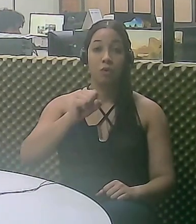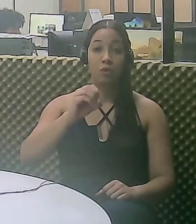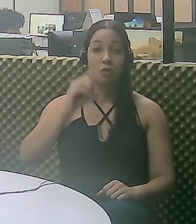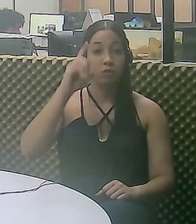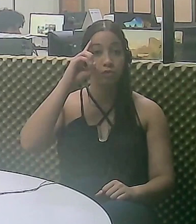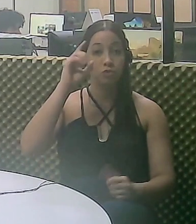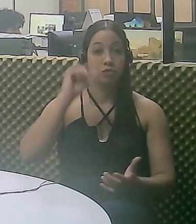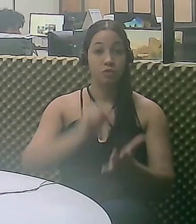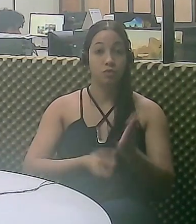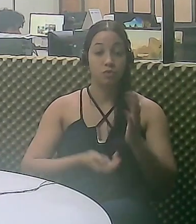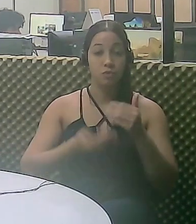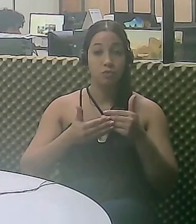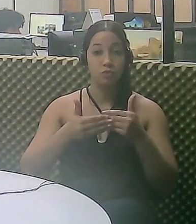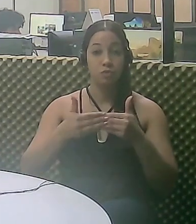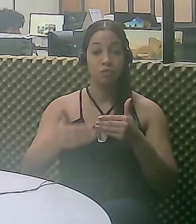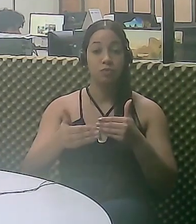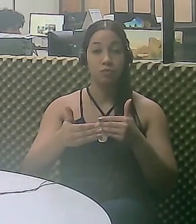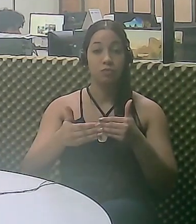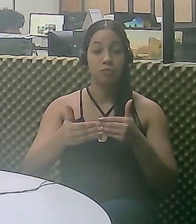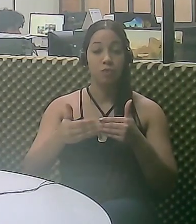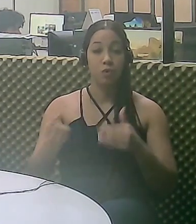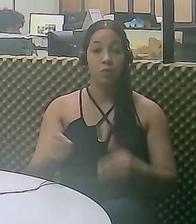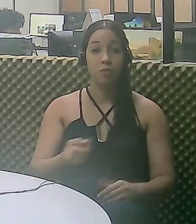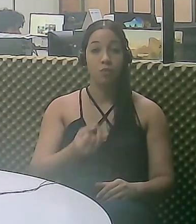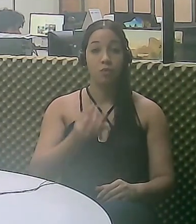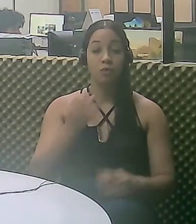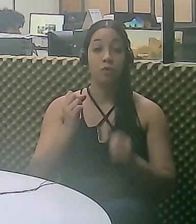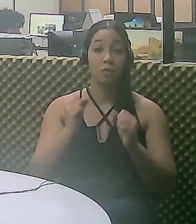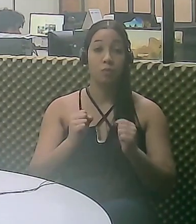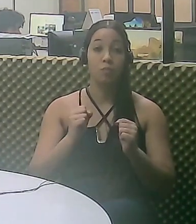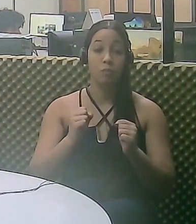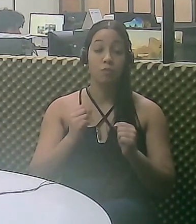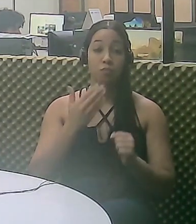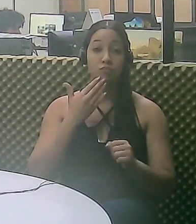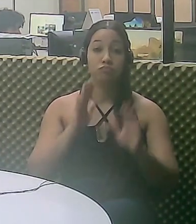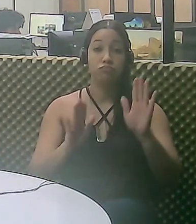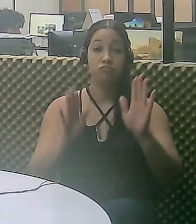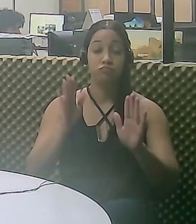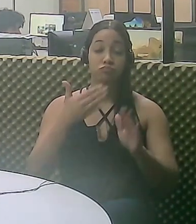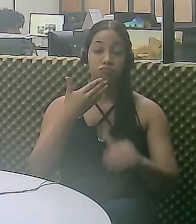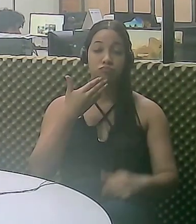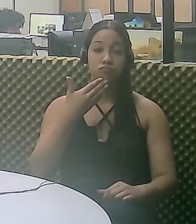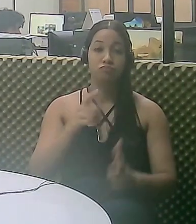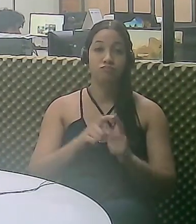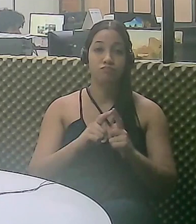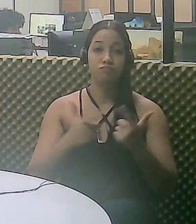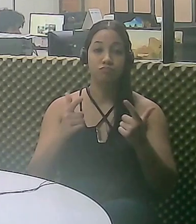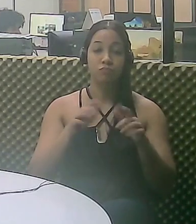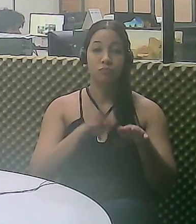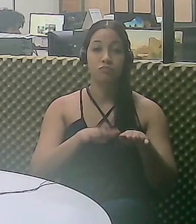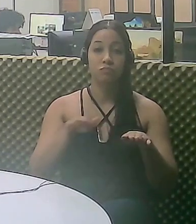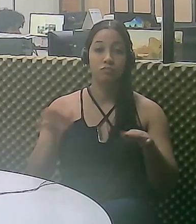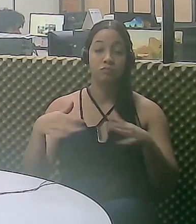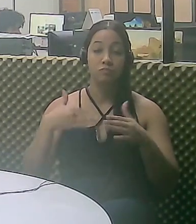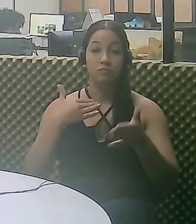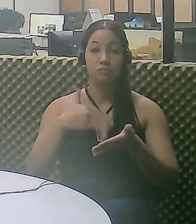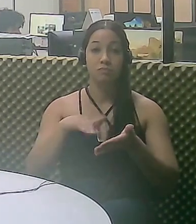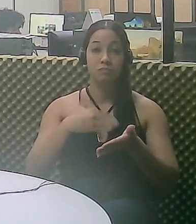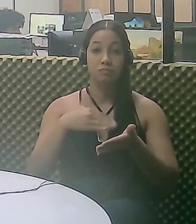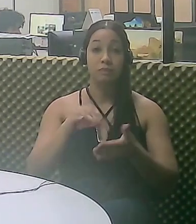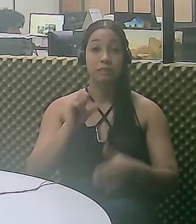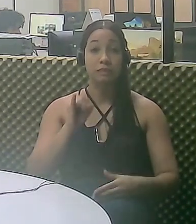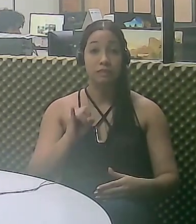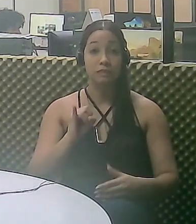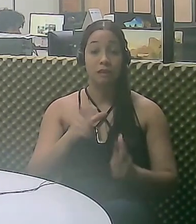da assinatura, sendo que a quantidade poderá ser objeto de solicitação para o aumento da frota pela Secretaria em caso